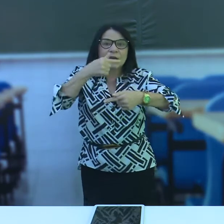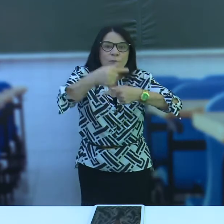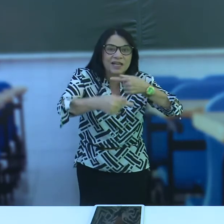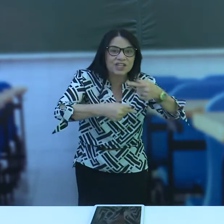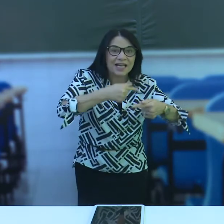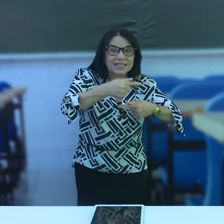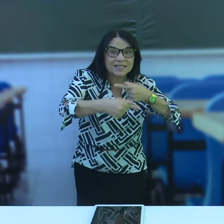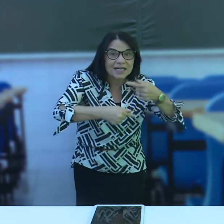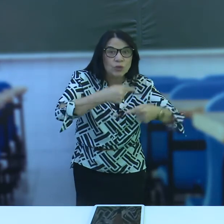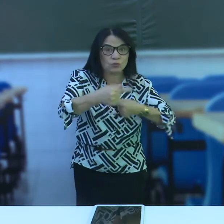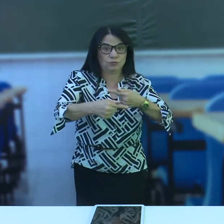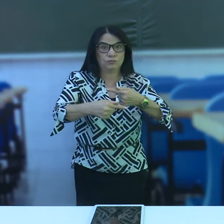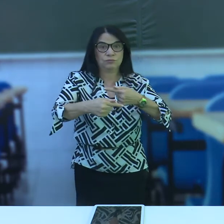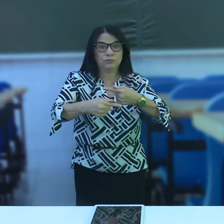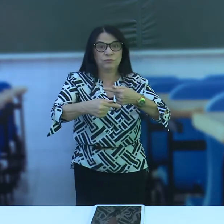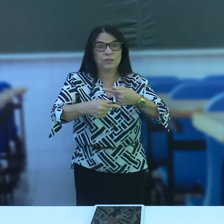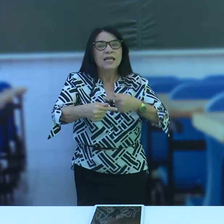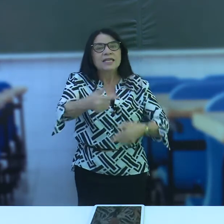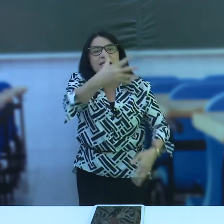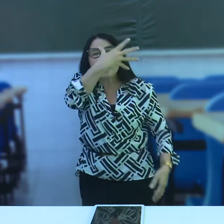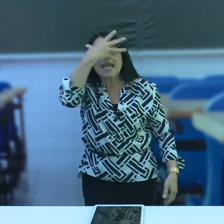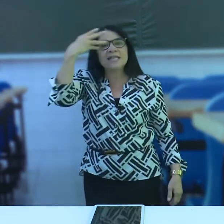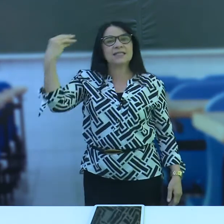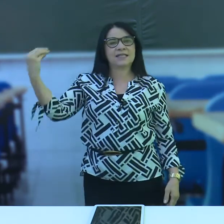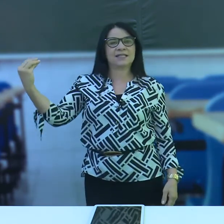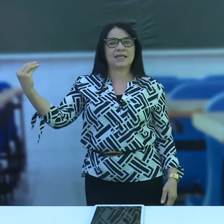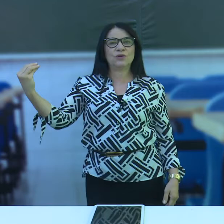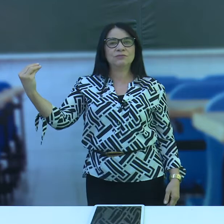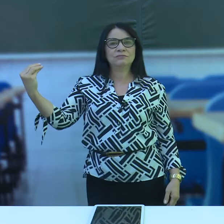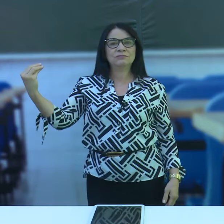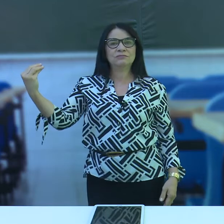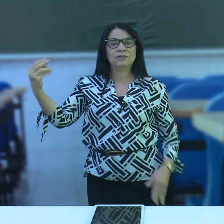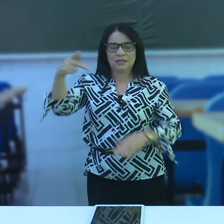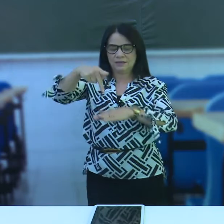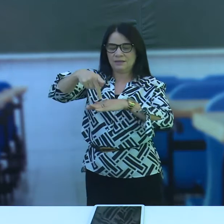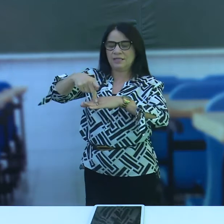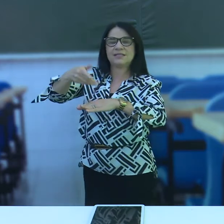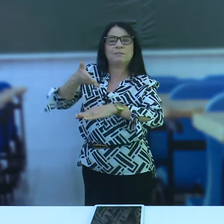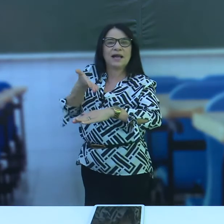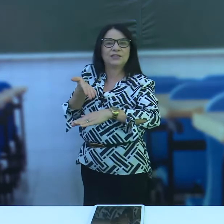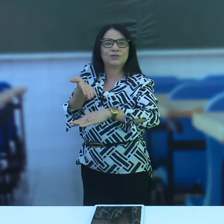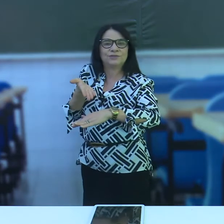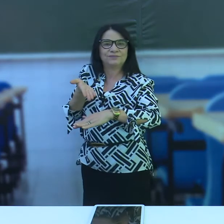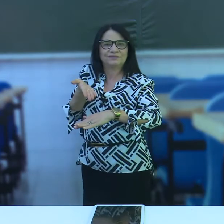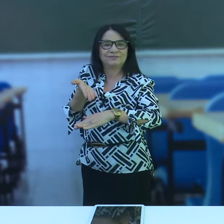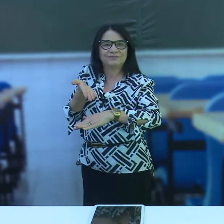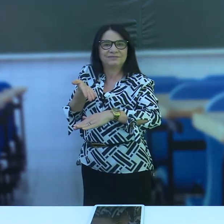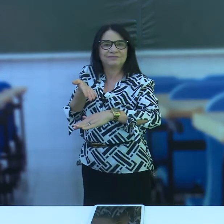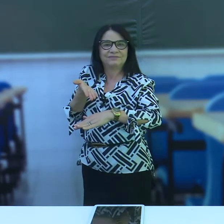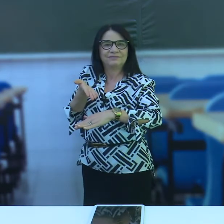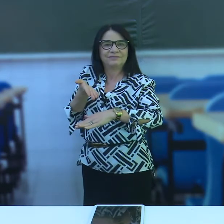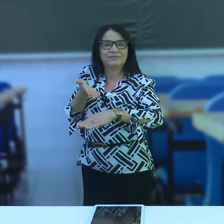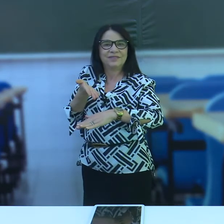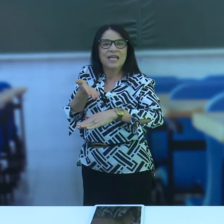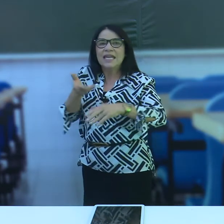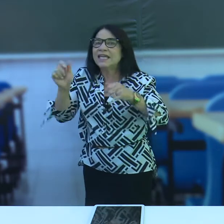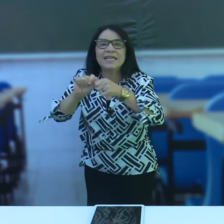uma geração que esqueceu desse pacto e que